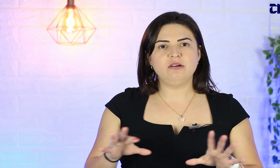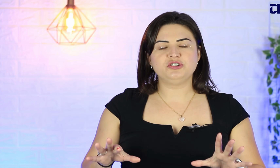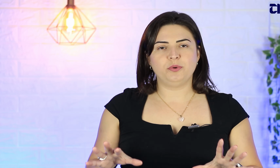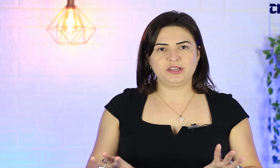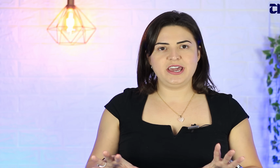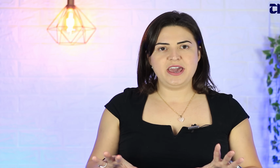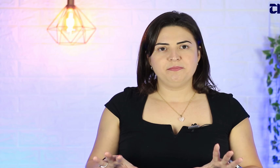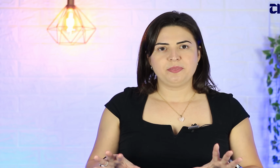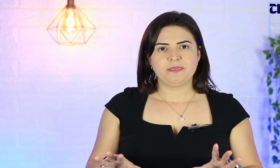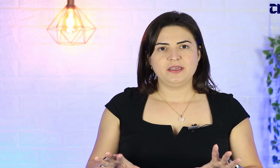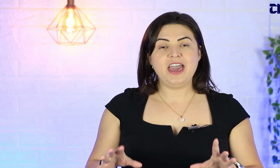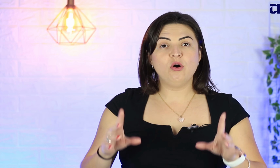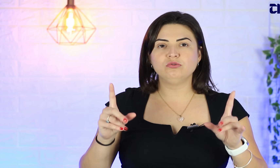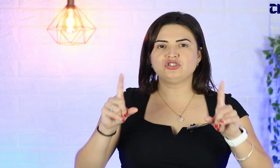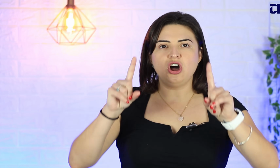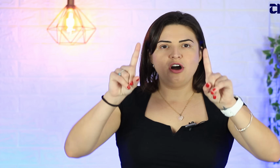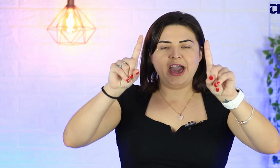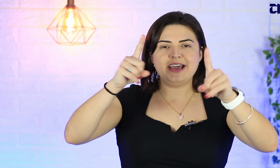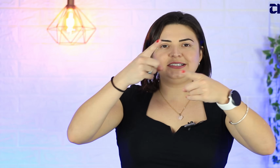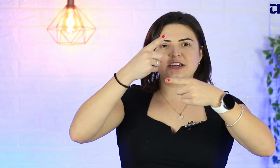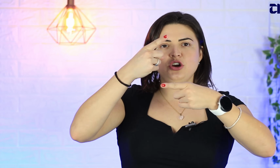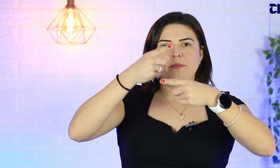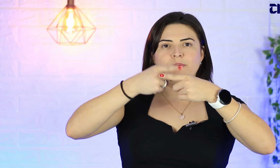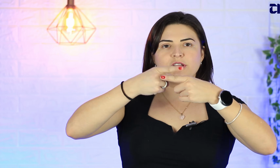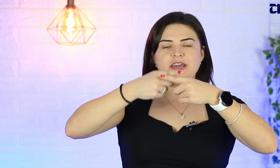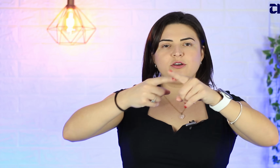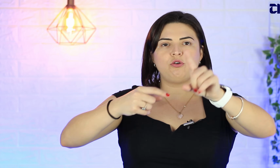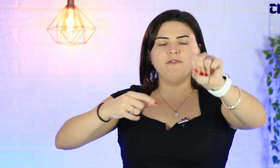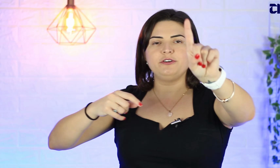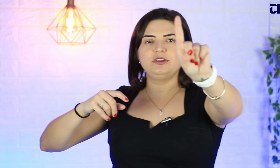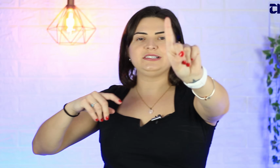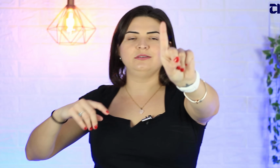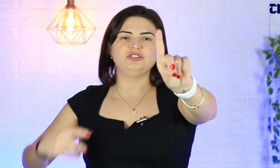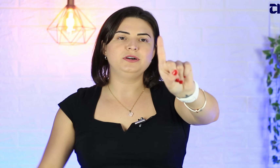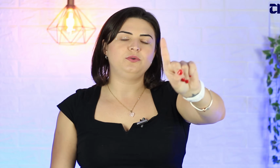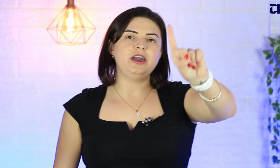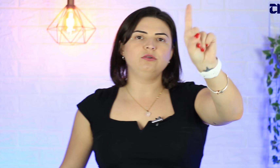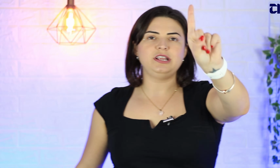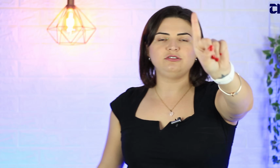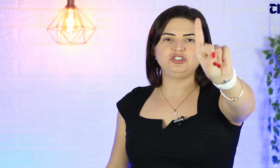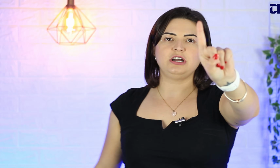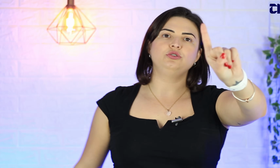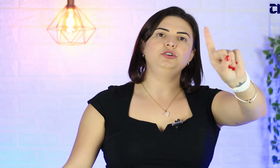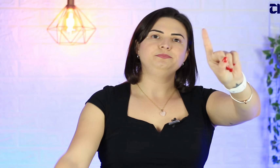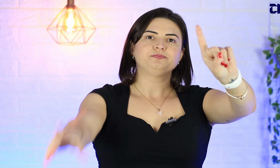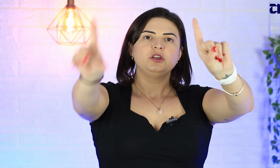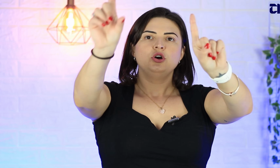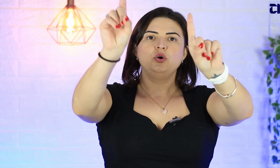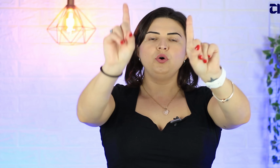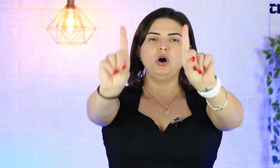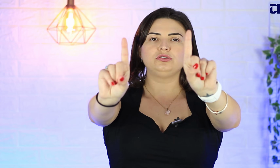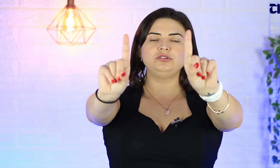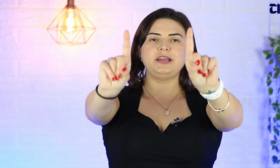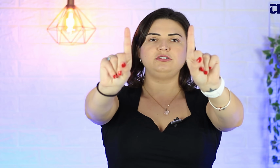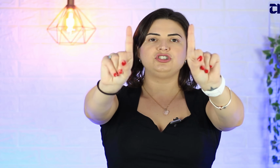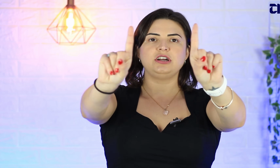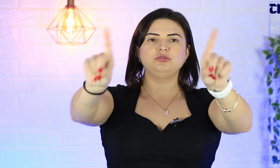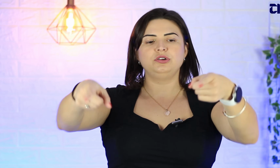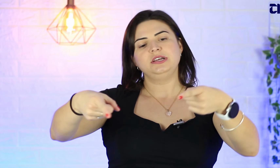sinal de porquê é um só, é esse aqui, porquê. Configuração de mão é um dedo indicador, o outro dedo indicador,